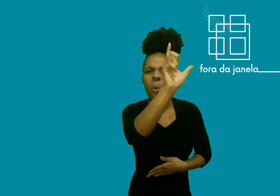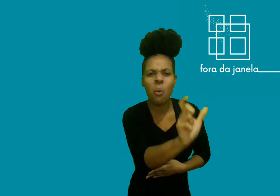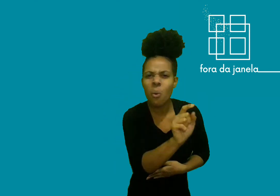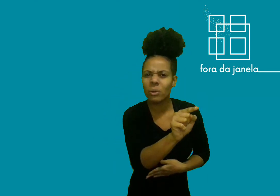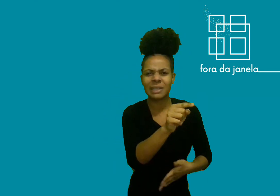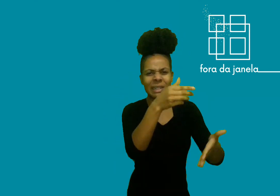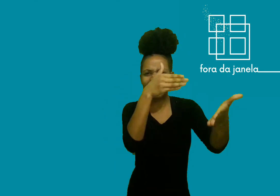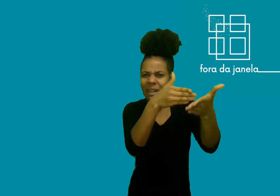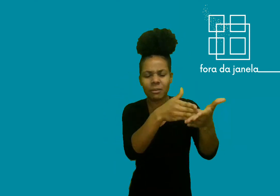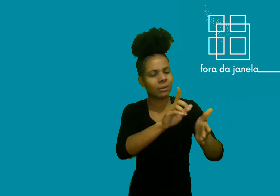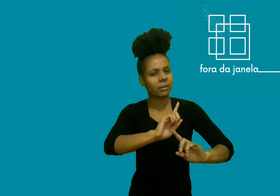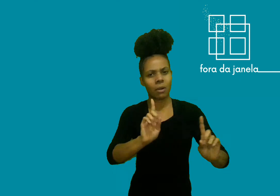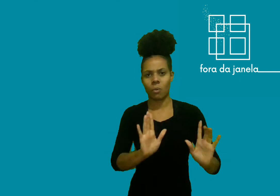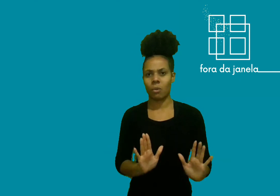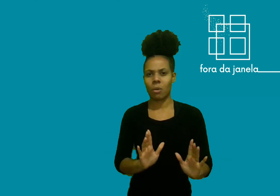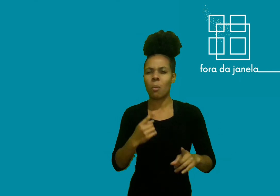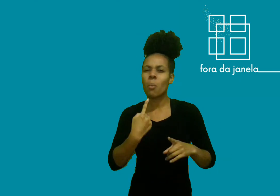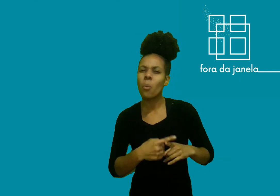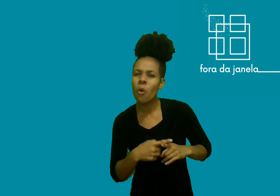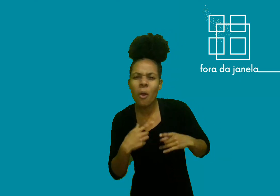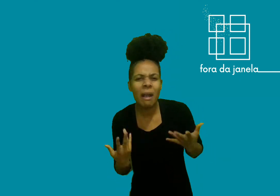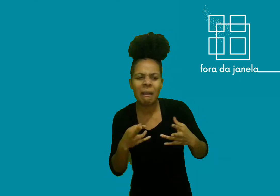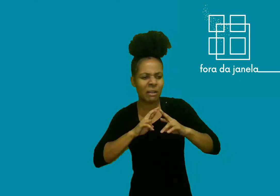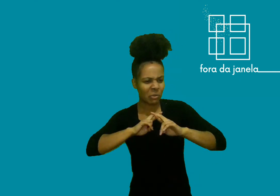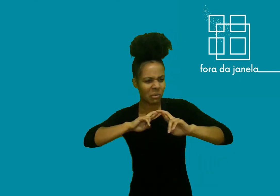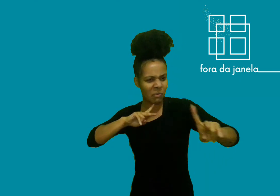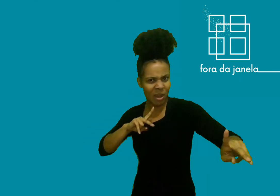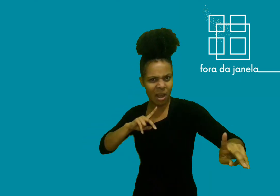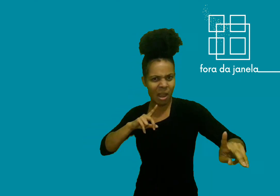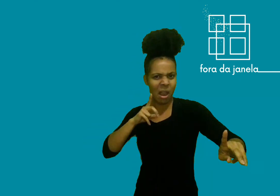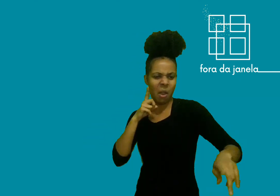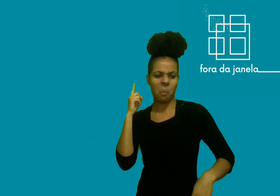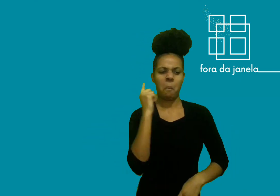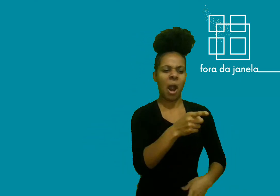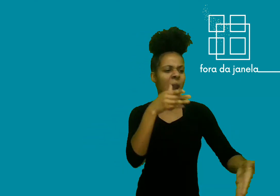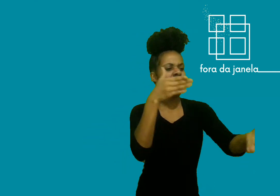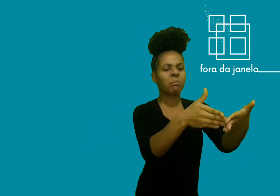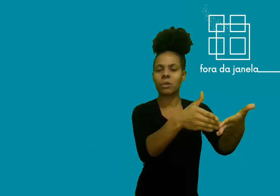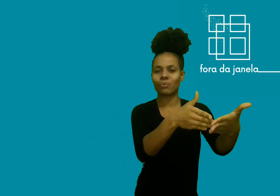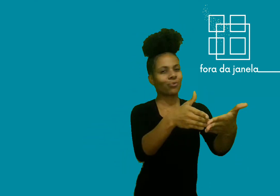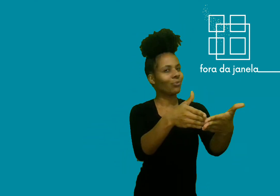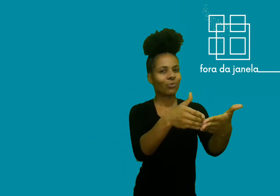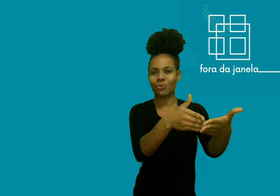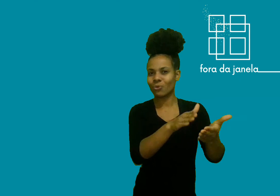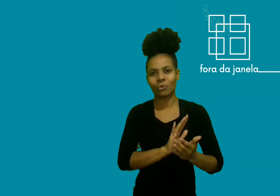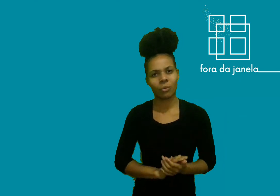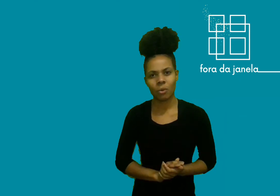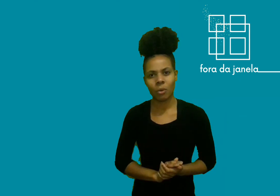os conceitos. A gente tem que parar de ficar impressionado quando a gente vê pessoas com deficiência vivendo a vida aí normal. A gente